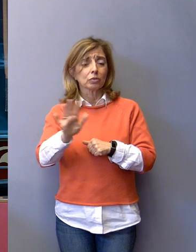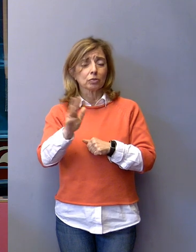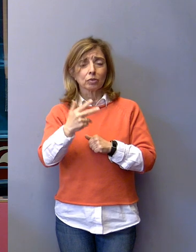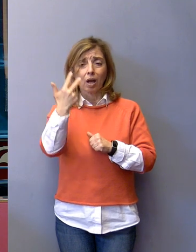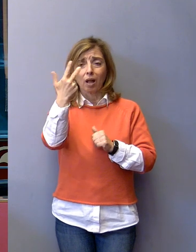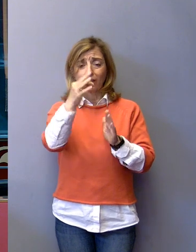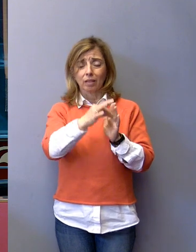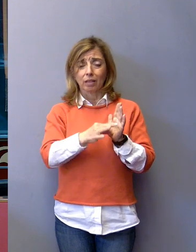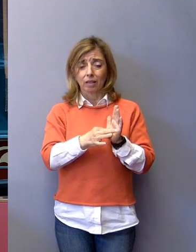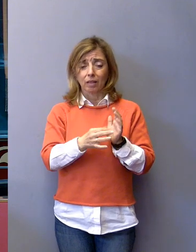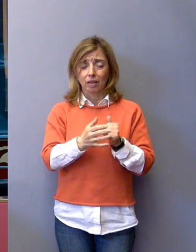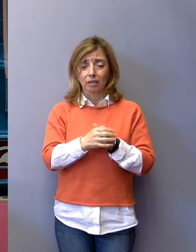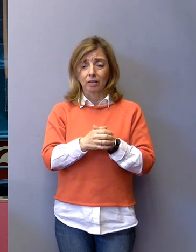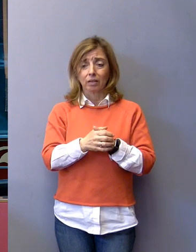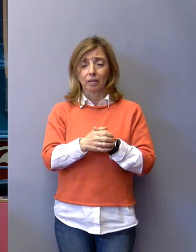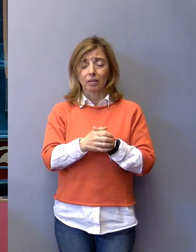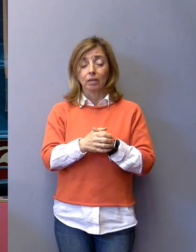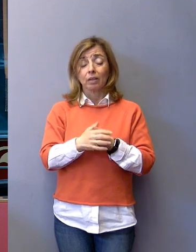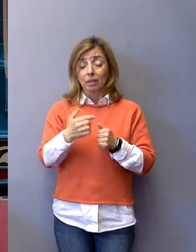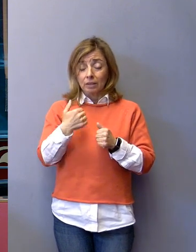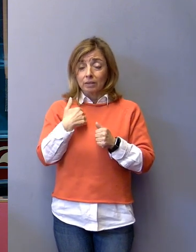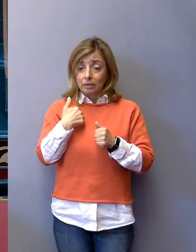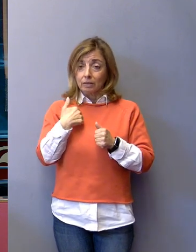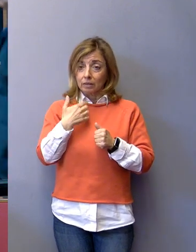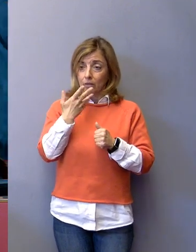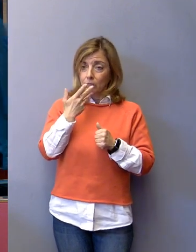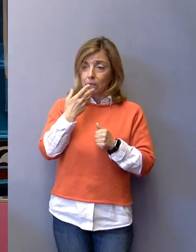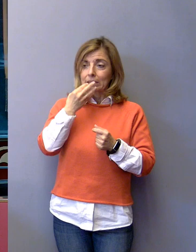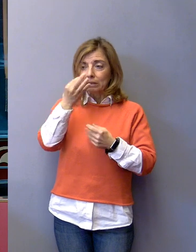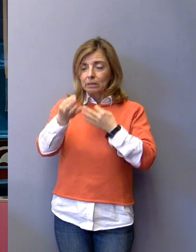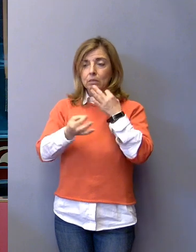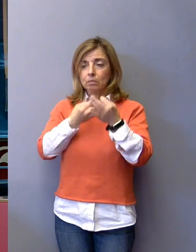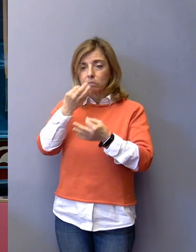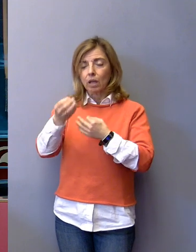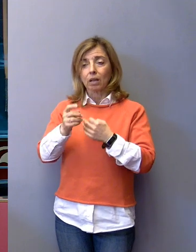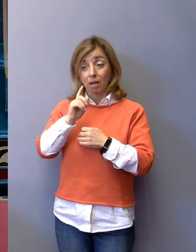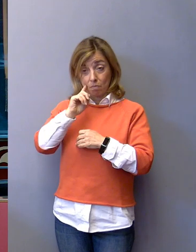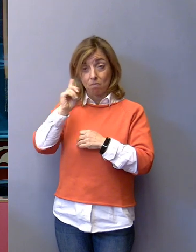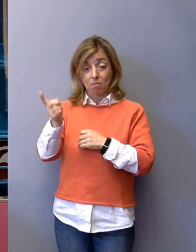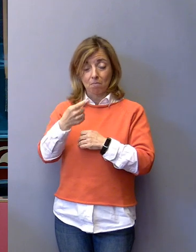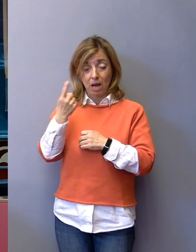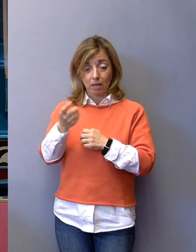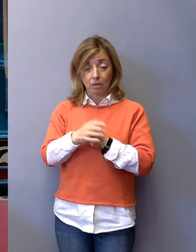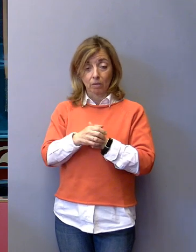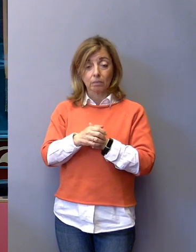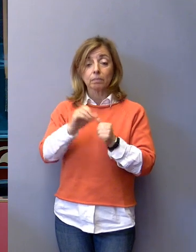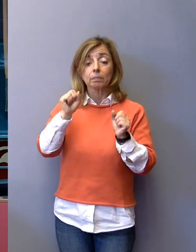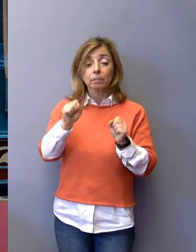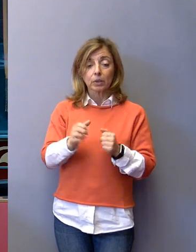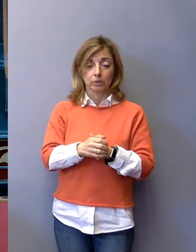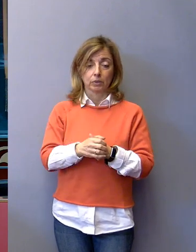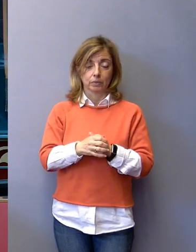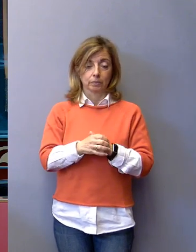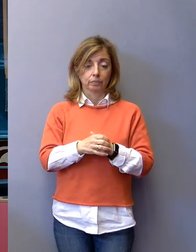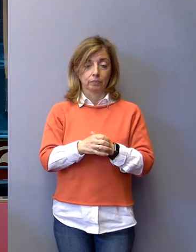L'ho fatto per relazione ma vorrei che vorrei esplicitarlo così almeno si capisce meglio posso presente